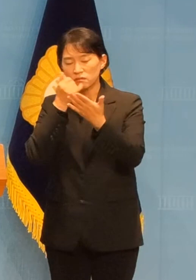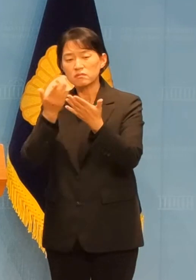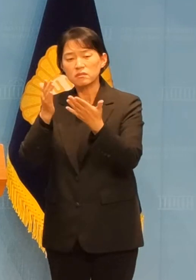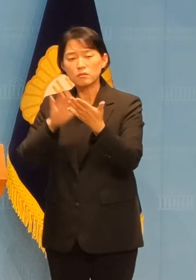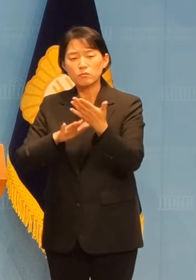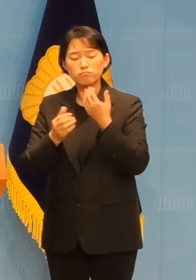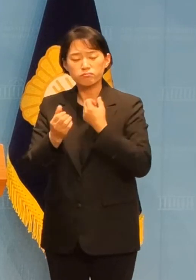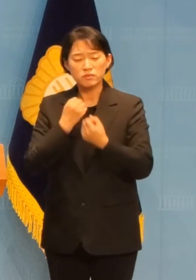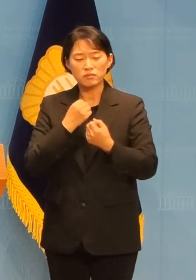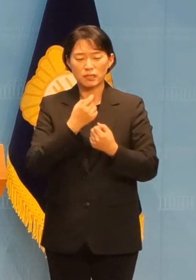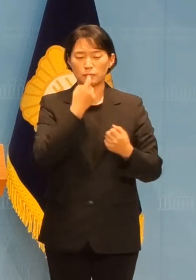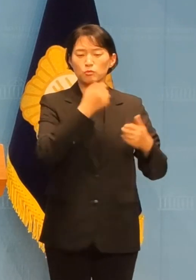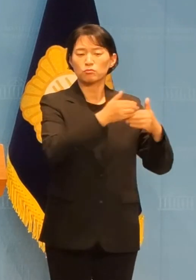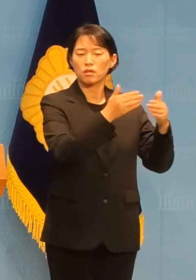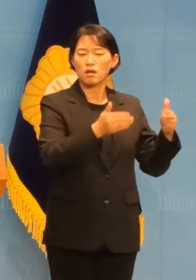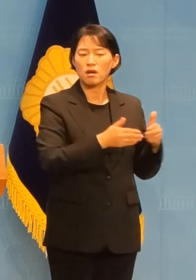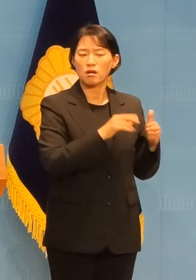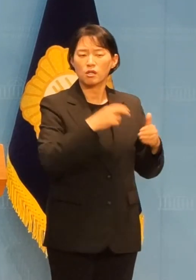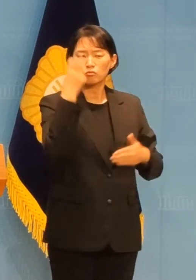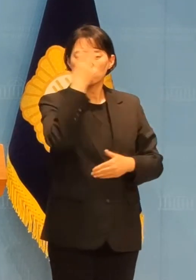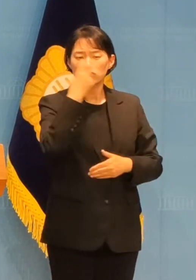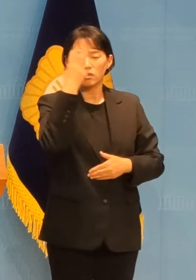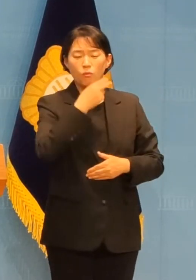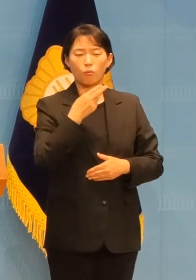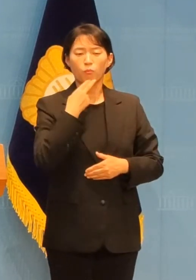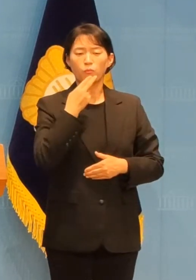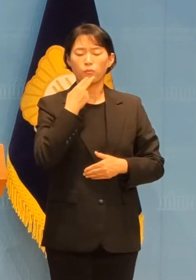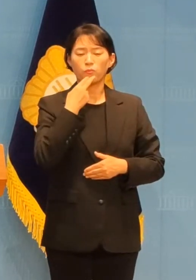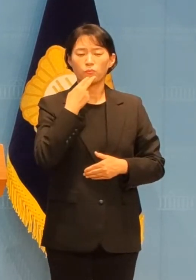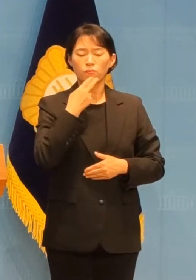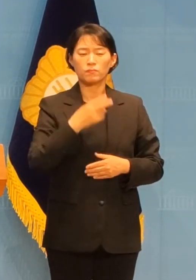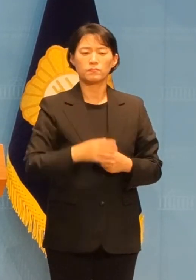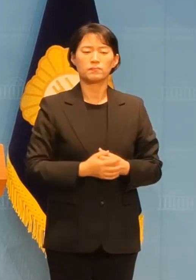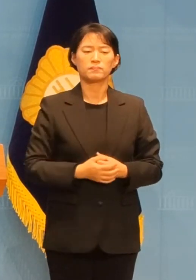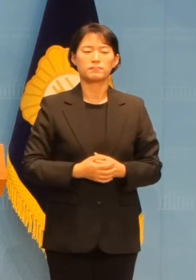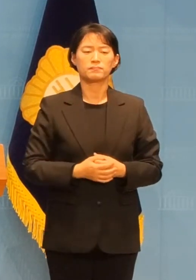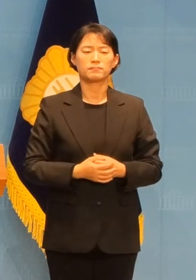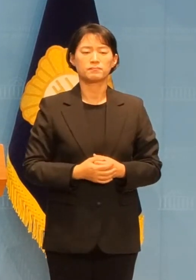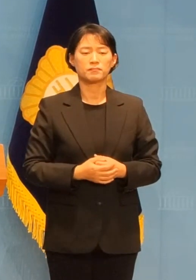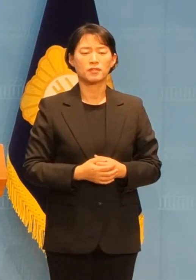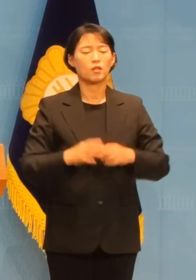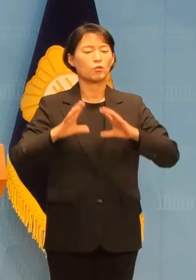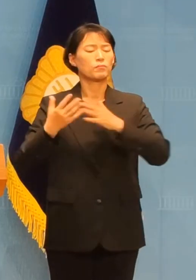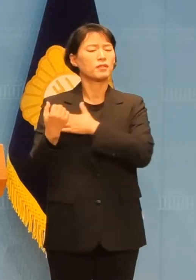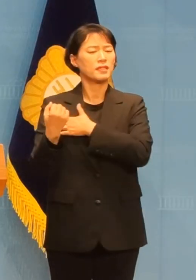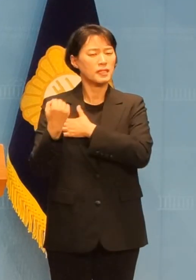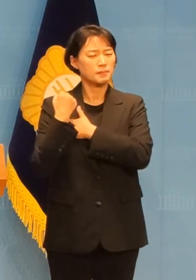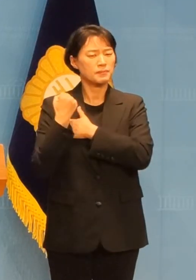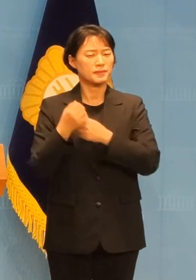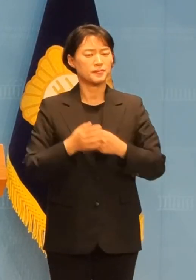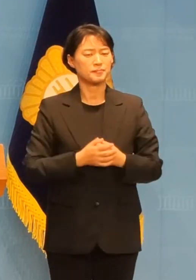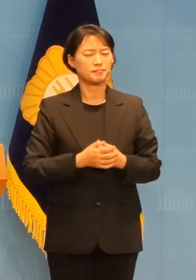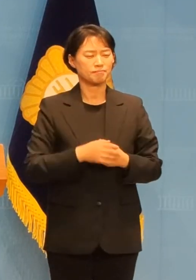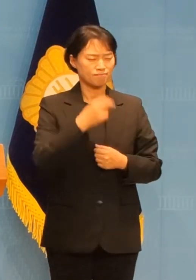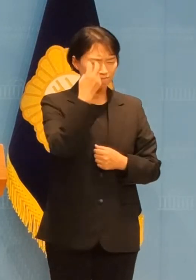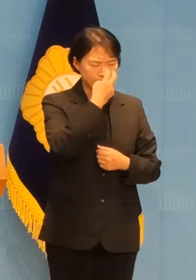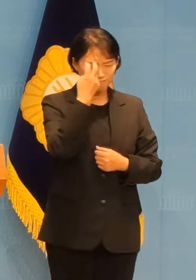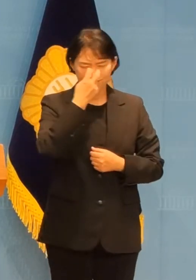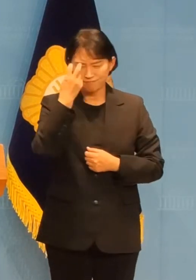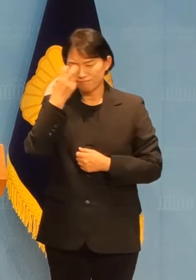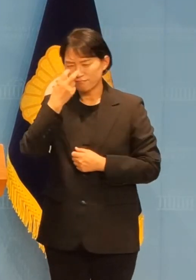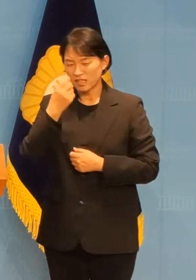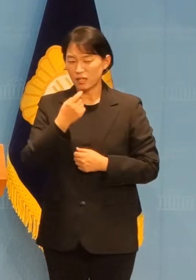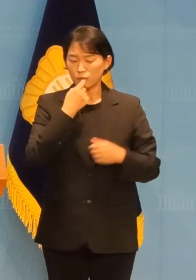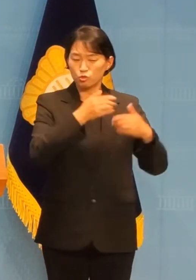불구하고 민주당에 대한 수사에 나서지 않고 있다는 점입니다. 국민의힘은 샅샅이 흩으면서